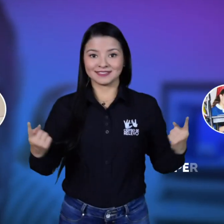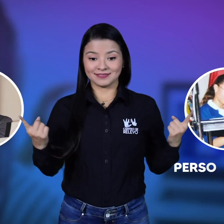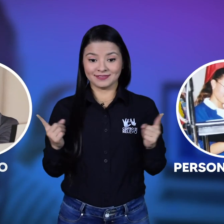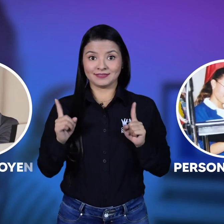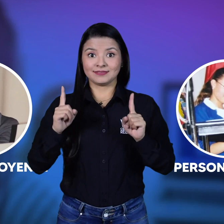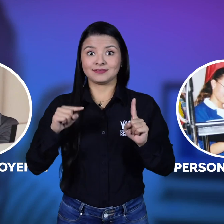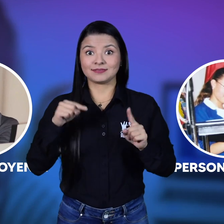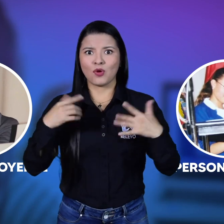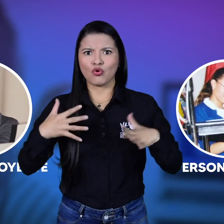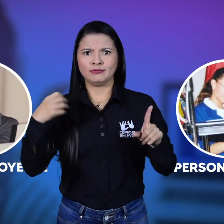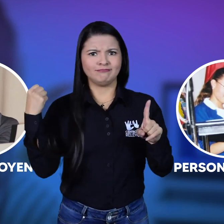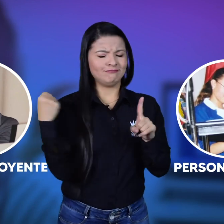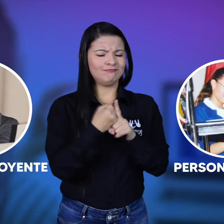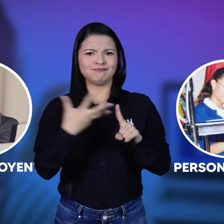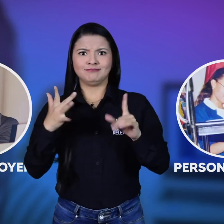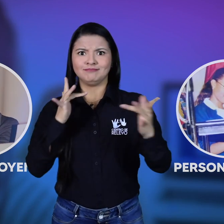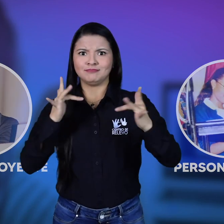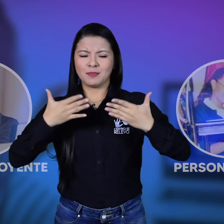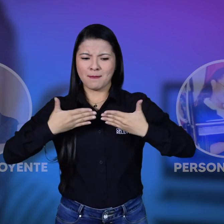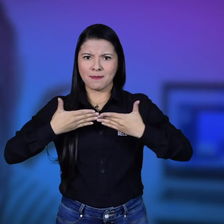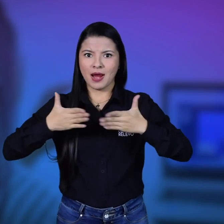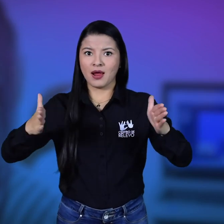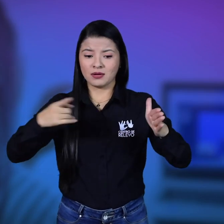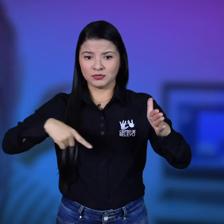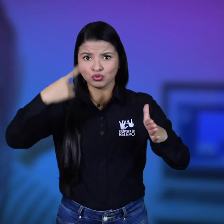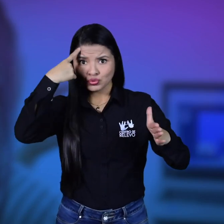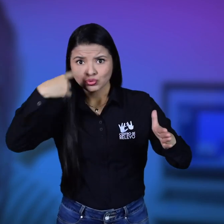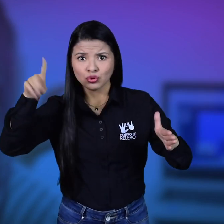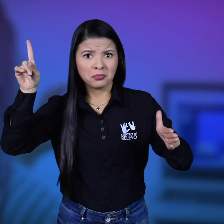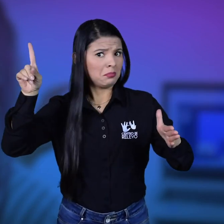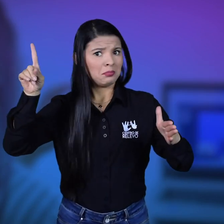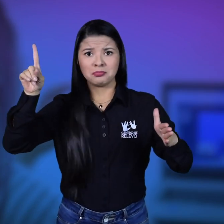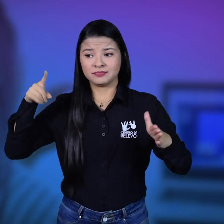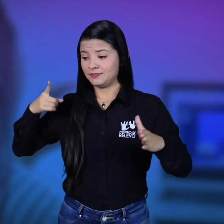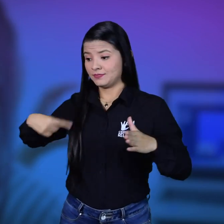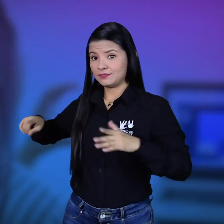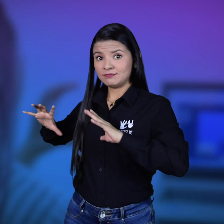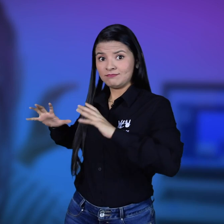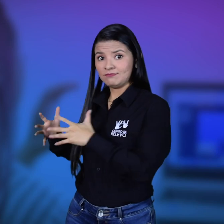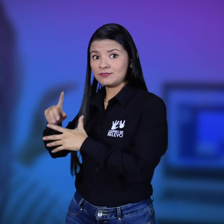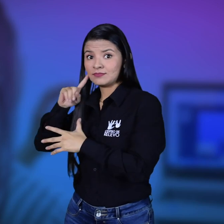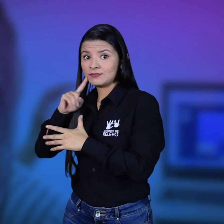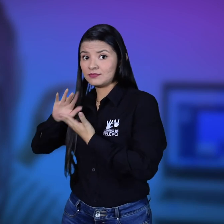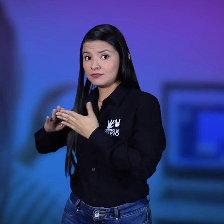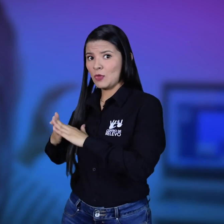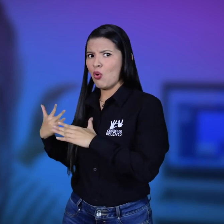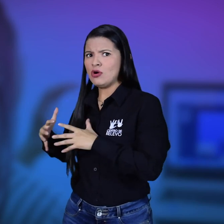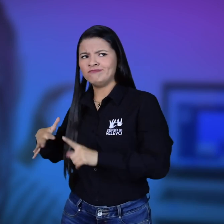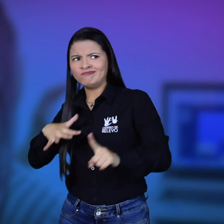Esa llamada fue de alto impacto y fue el resultado de la incidencia y movilización de la comunidad